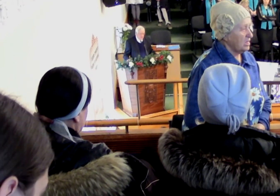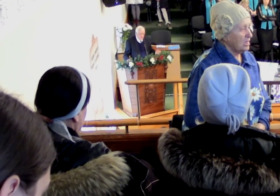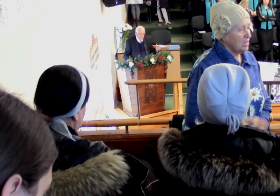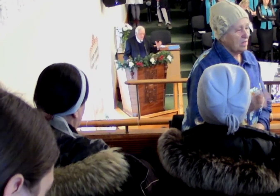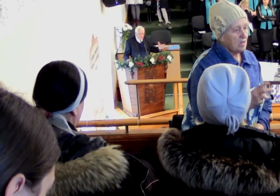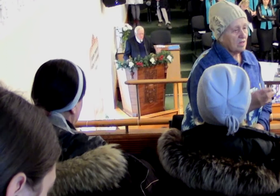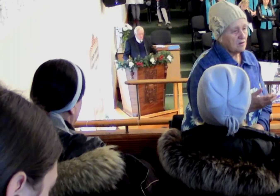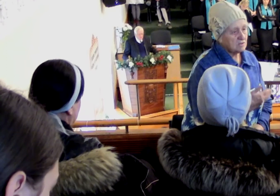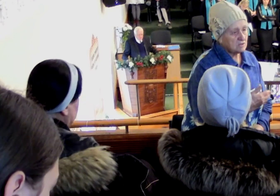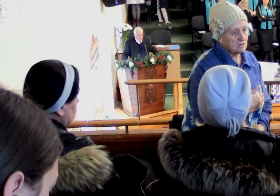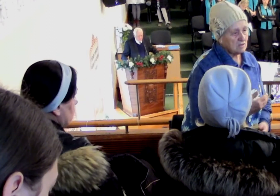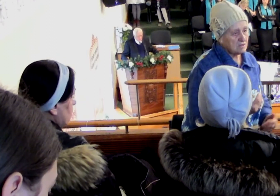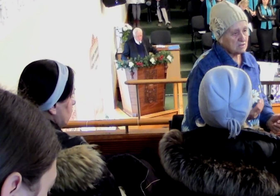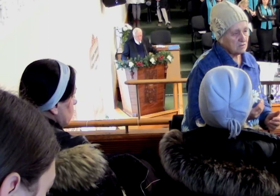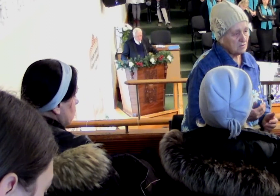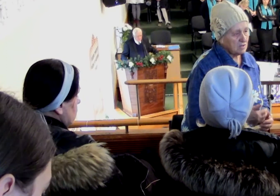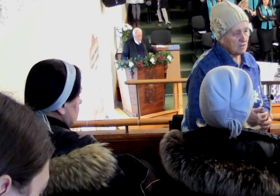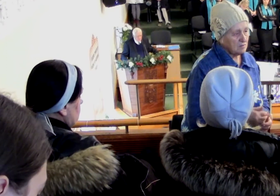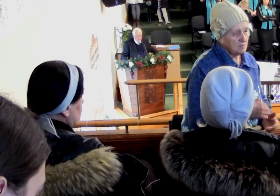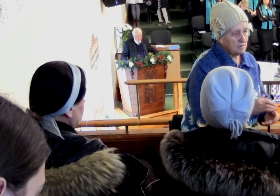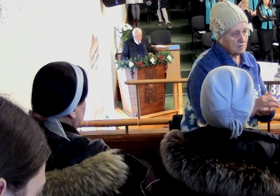Богом, вы можете пройти вперед.